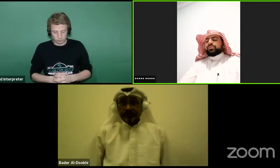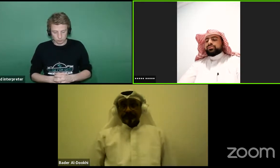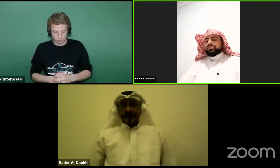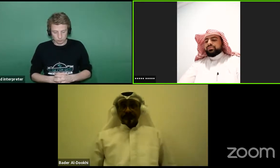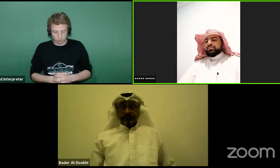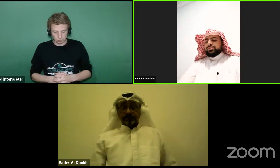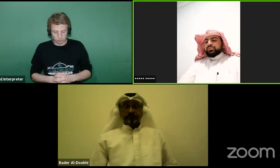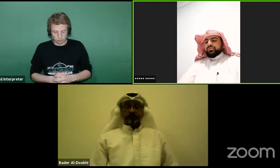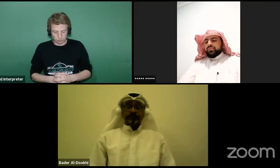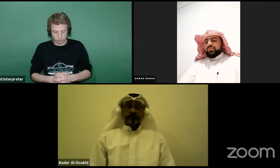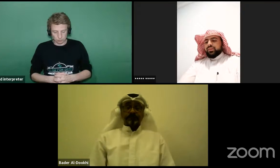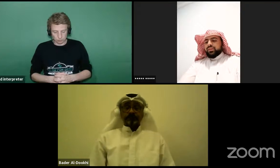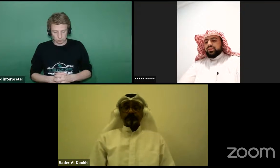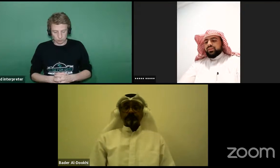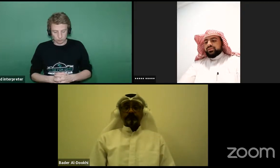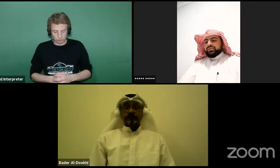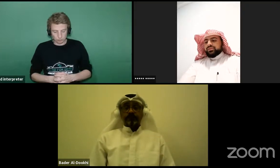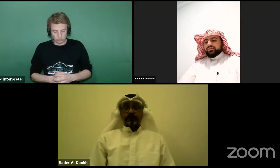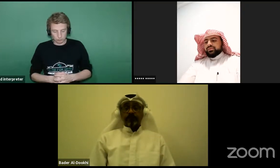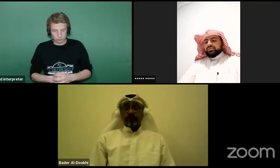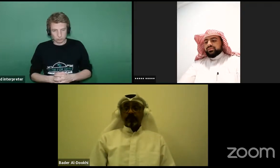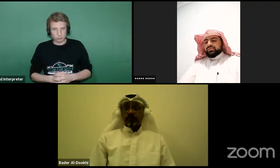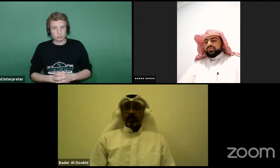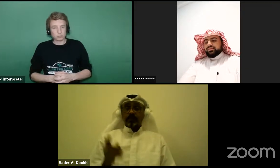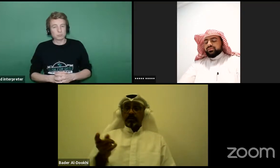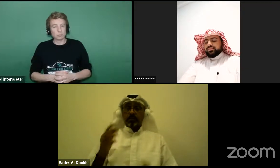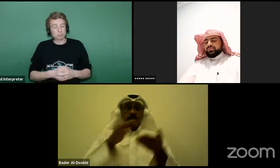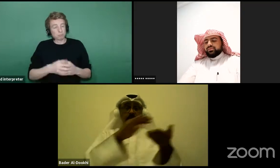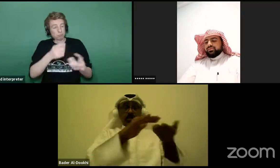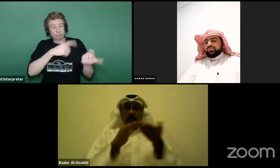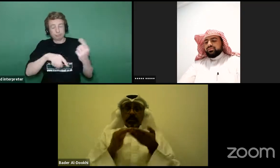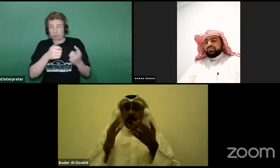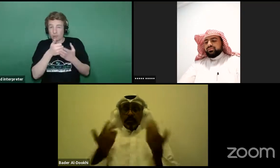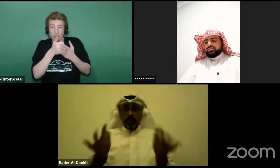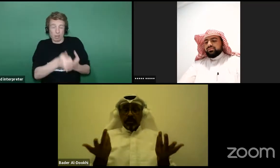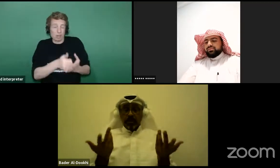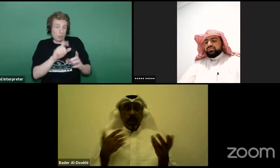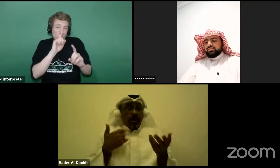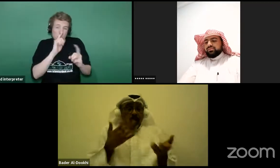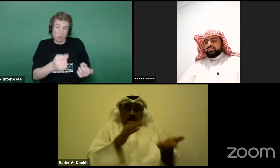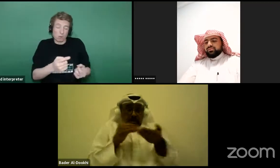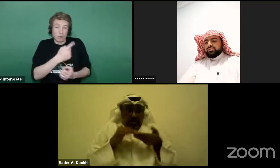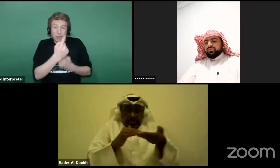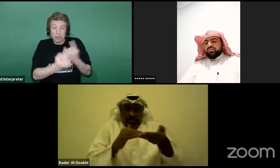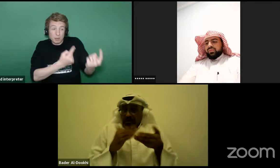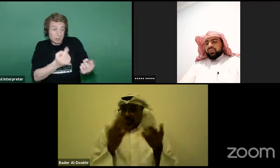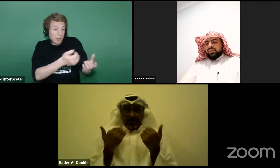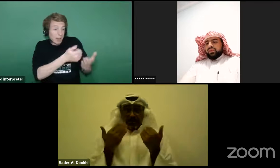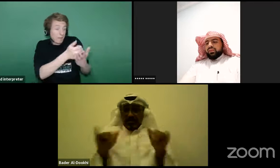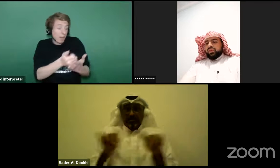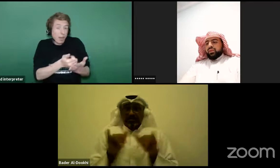ينصرون. No help can they give them, nor can they help themselves.